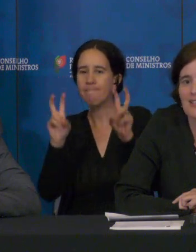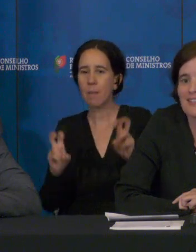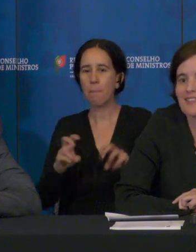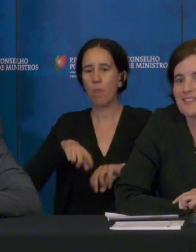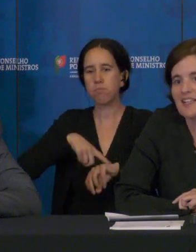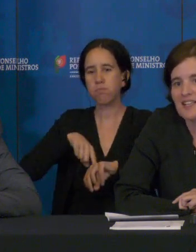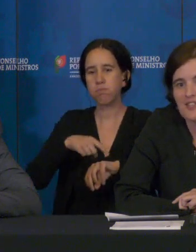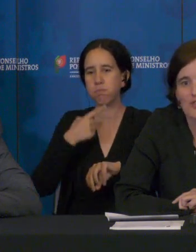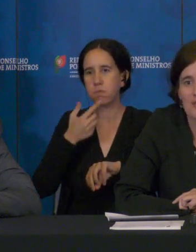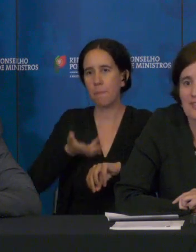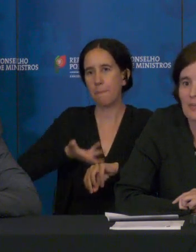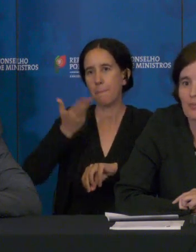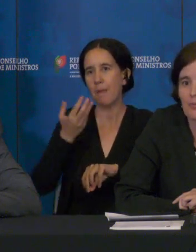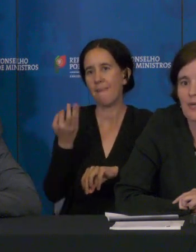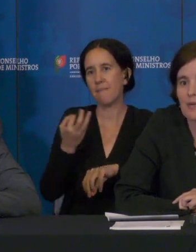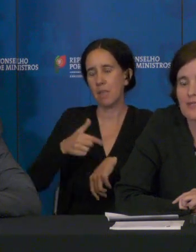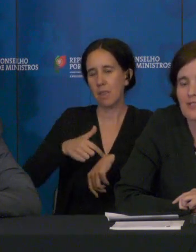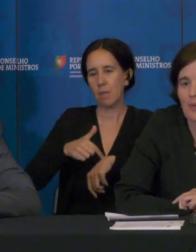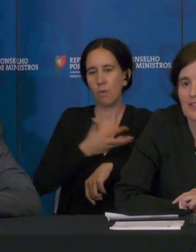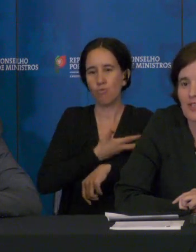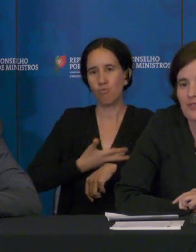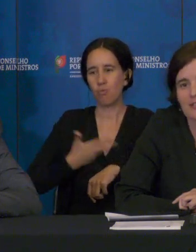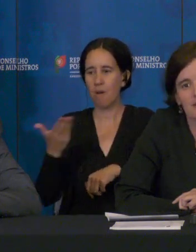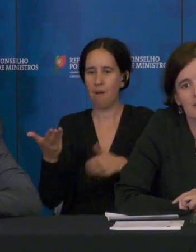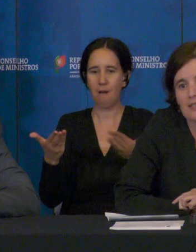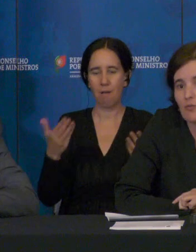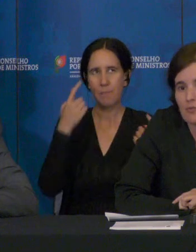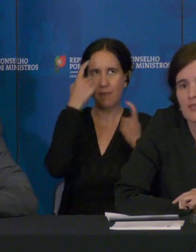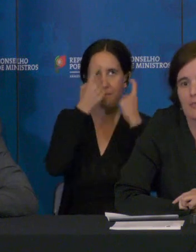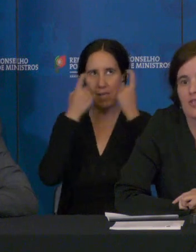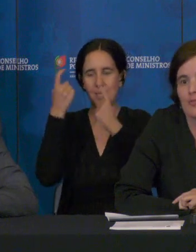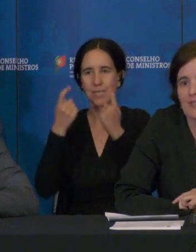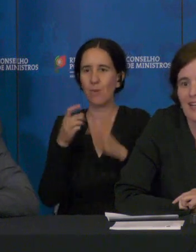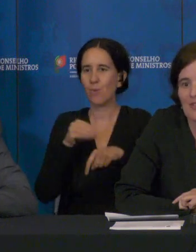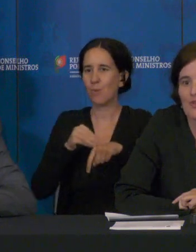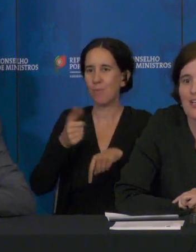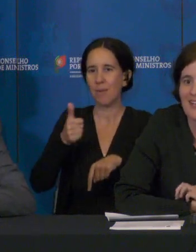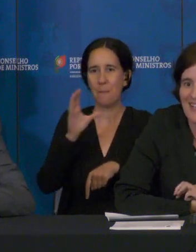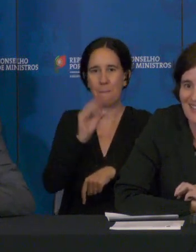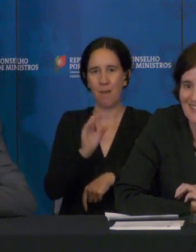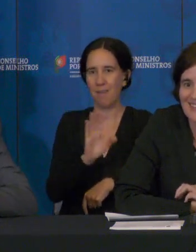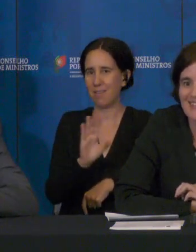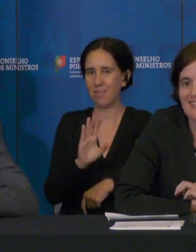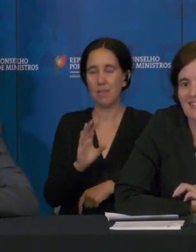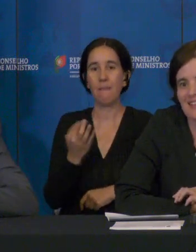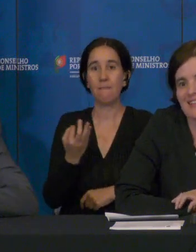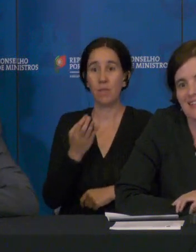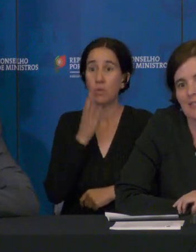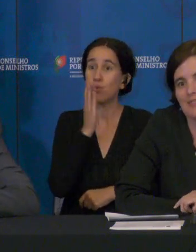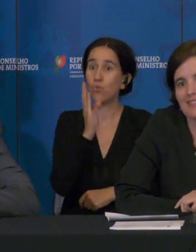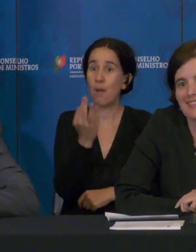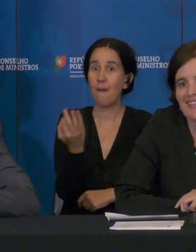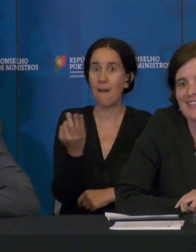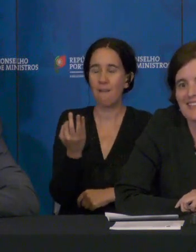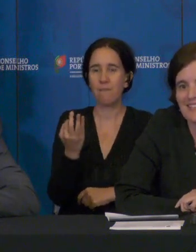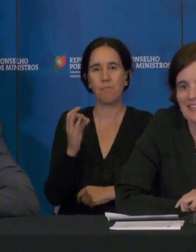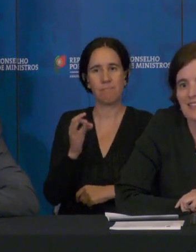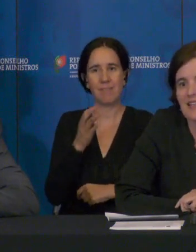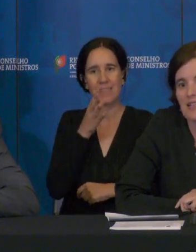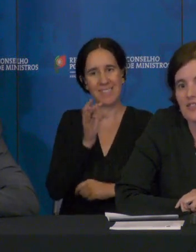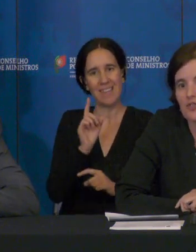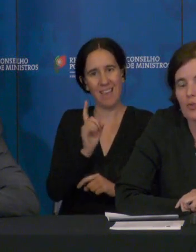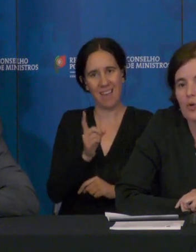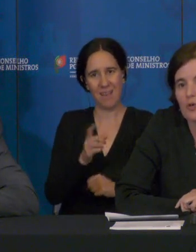prolonguem e que exista tempo para ambas as partes refletirem e não vamos fazer mais comentários. Aquilo que disse é exatamente aquilo que queria